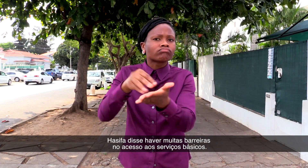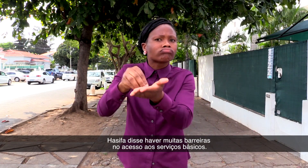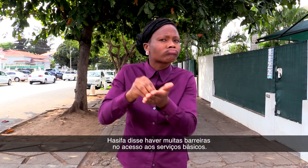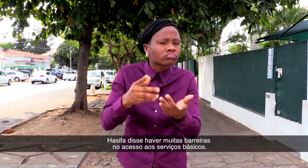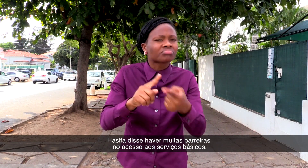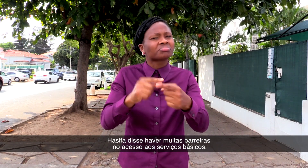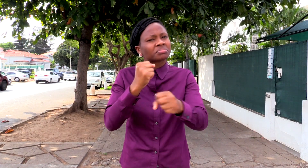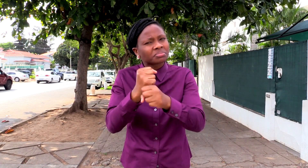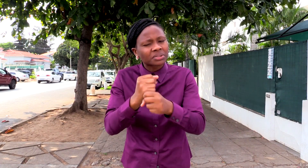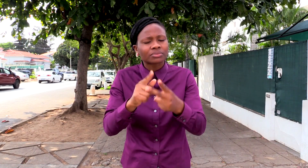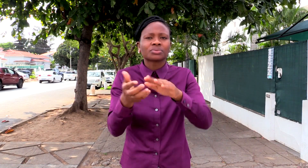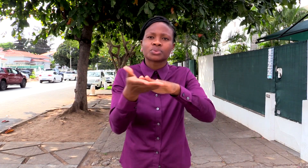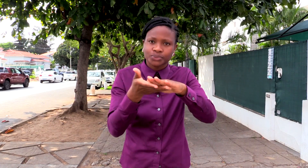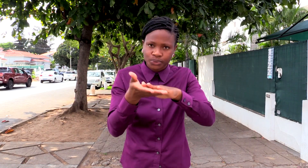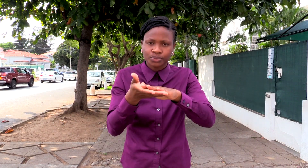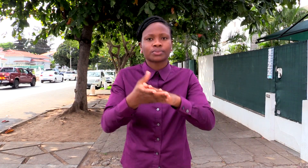serviços básicos.